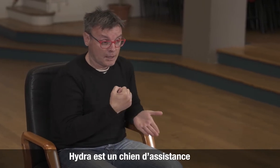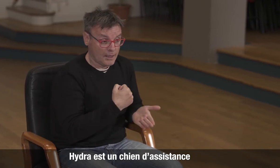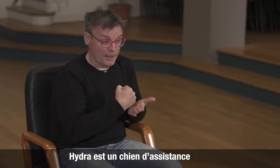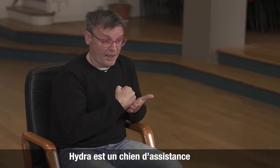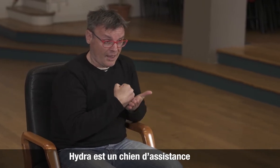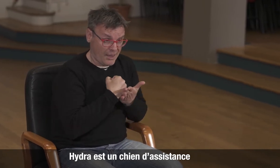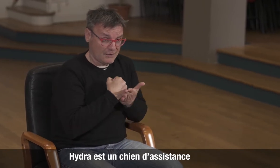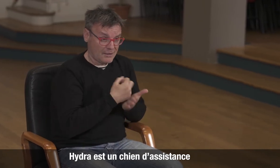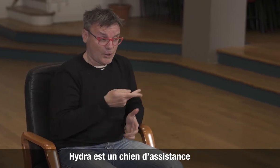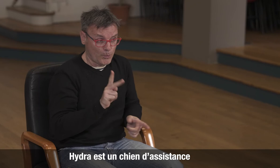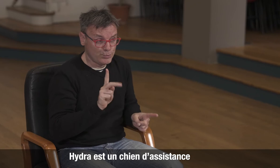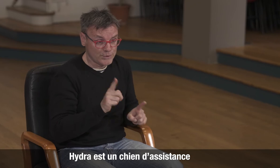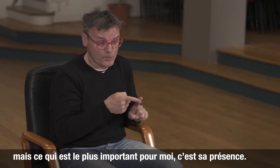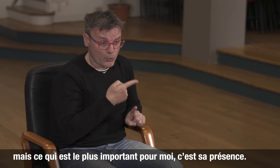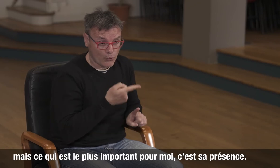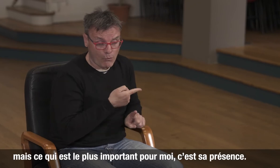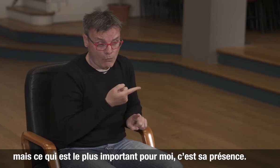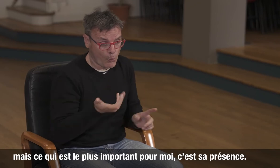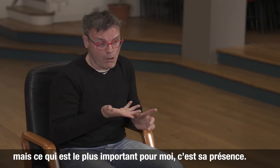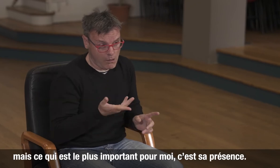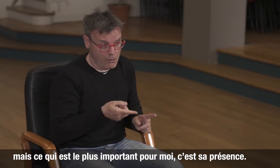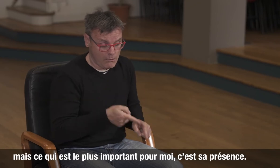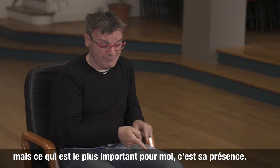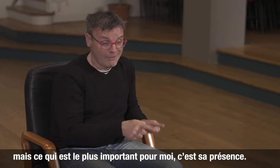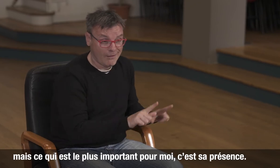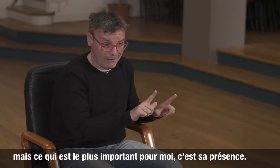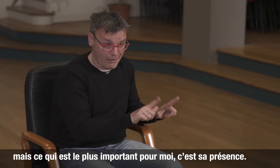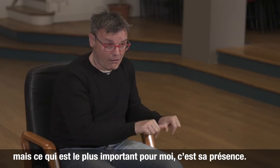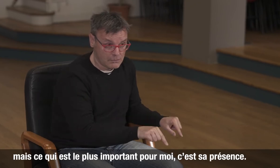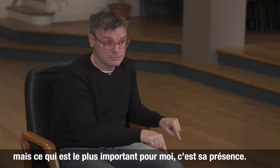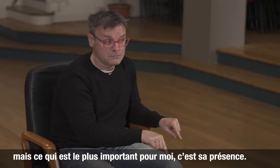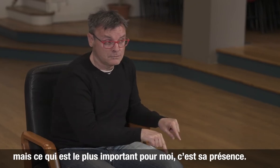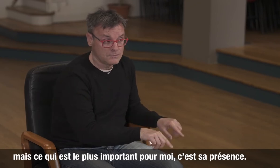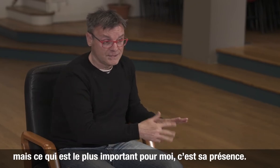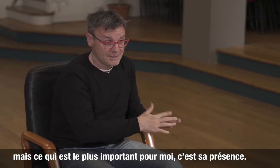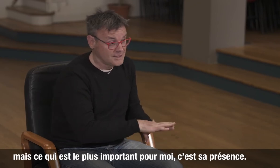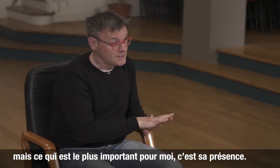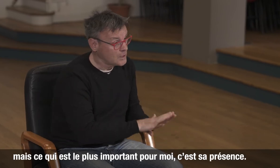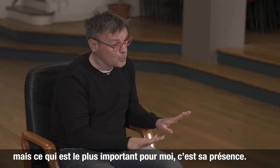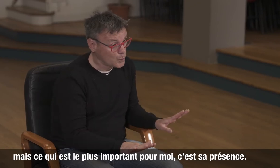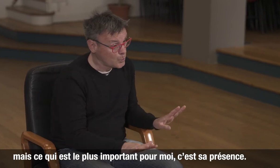Donc, c'est un chien d'assistance. Mais, ce qui est le plus important pour moi, c'est sa présence.